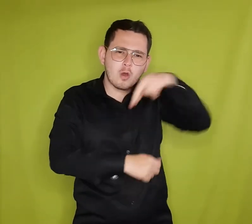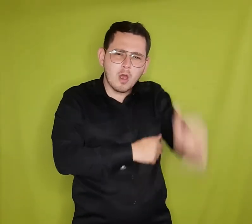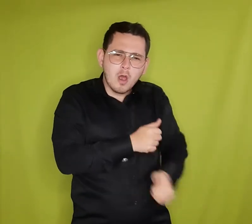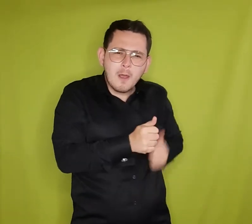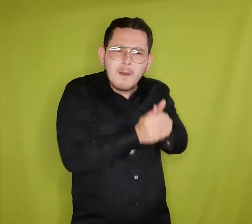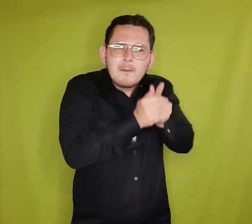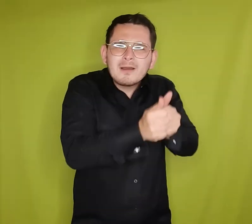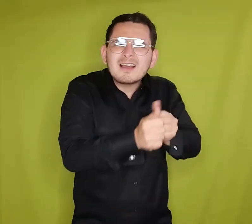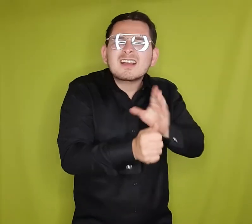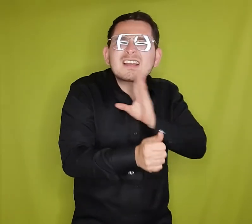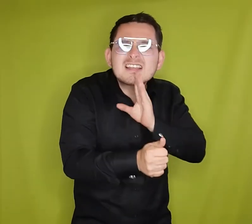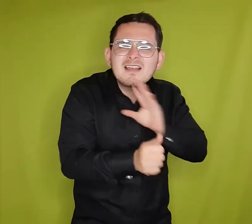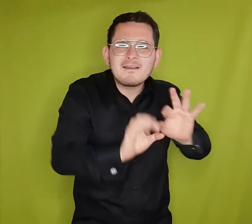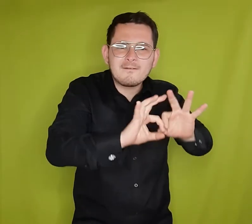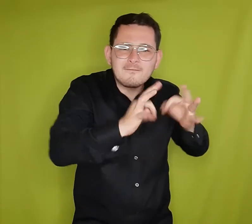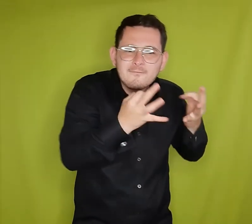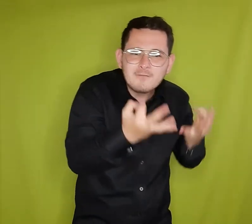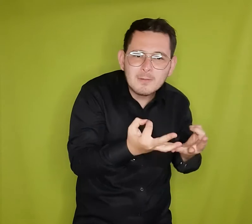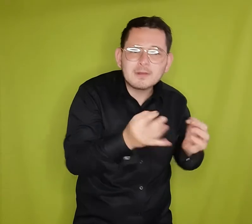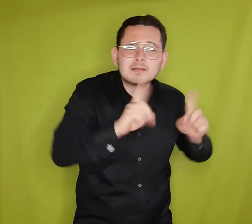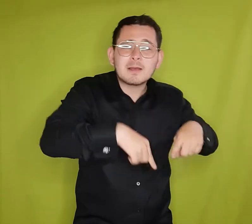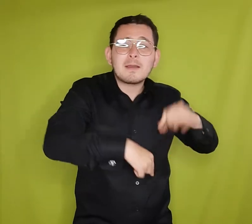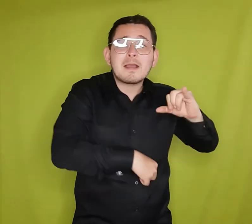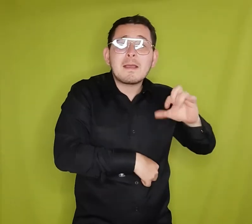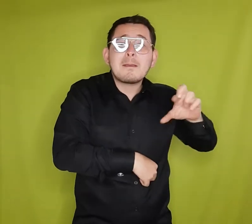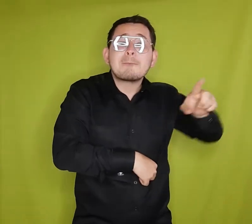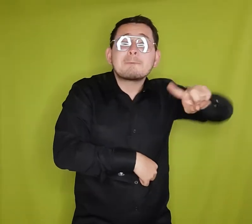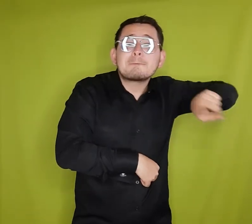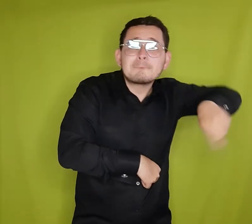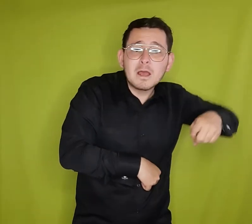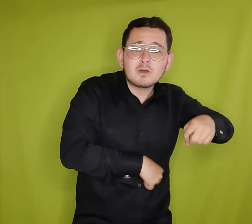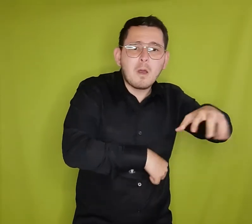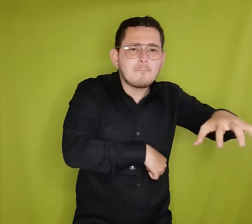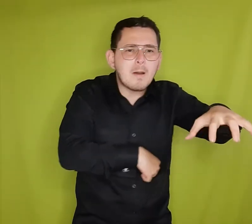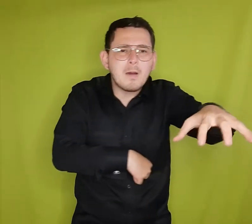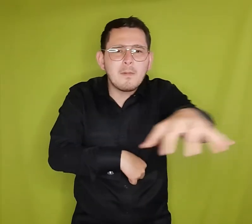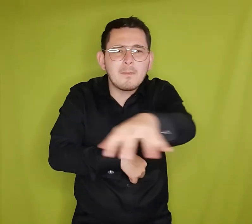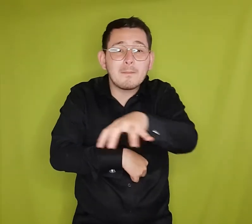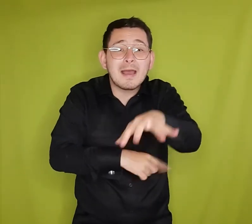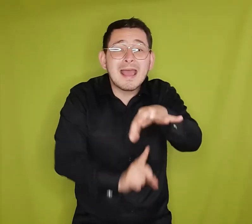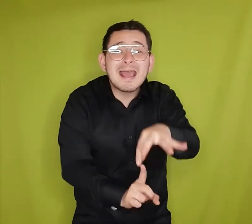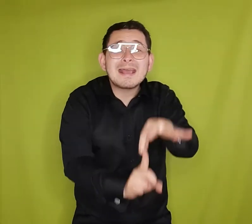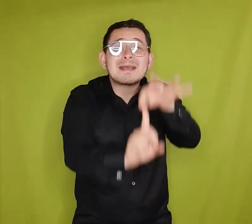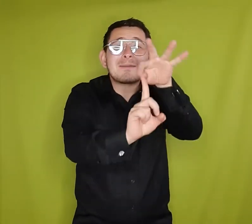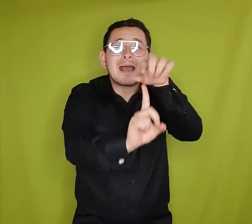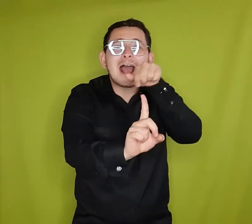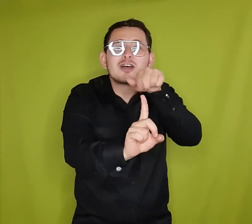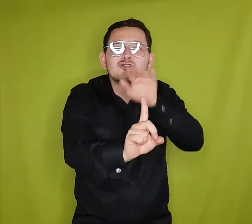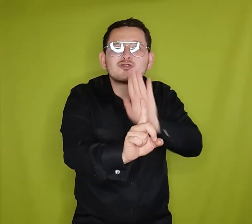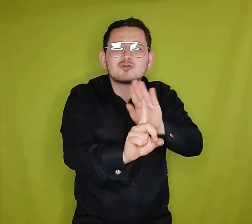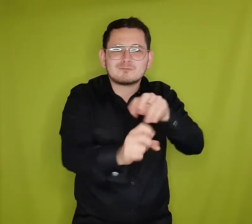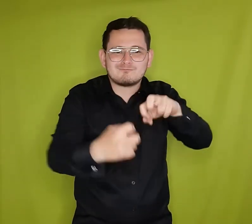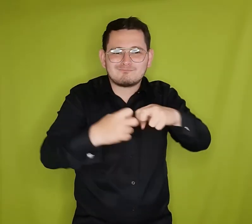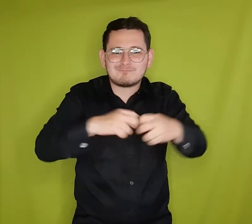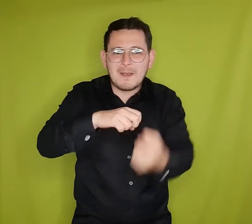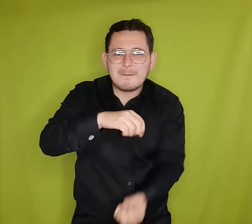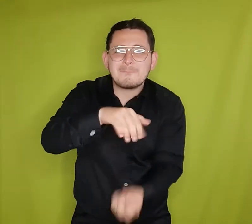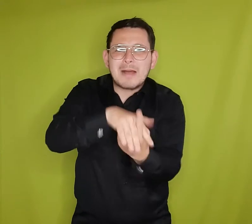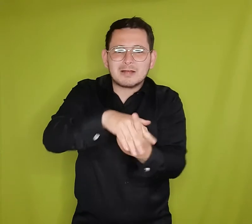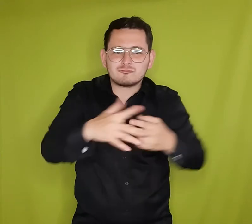la familia, a las IPS y en especial también a la IPS vacunadora y se trabajará de la mano con